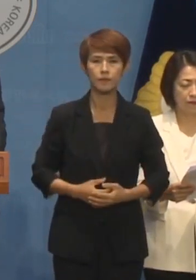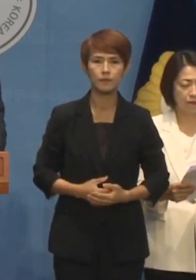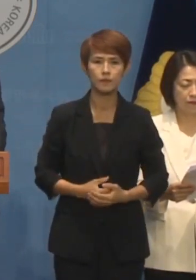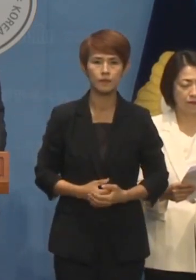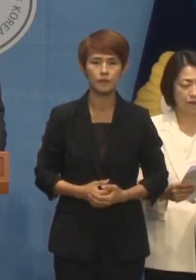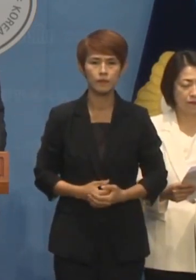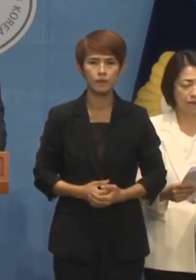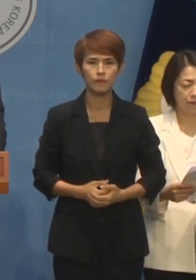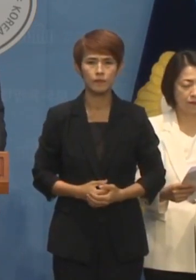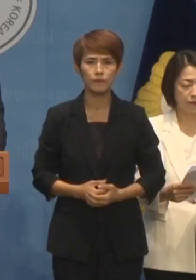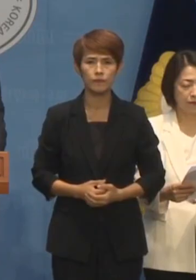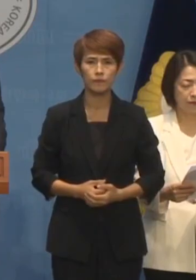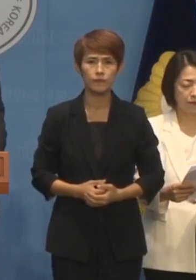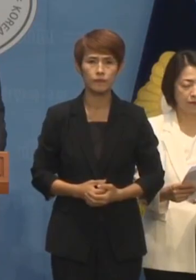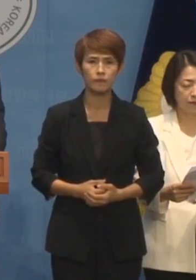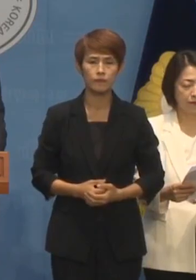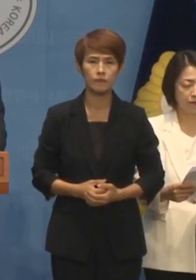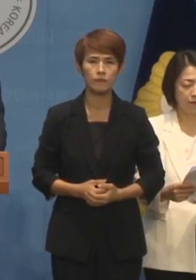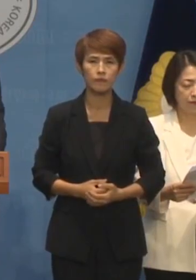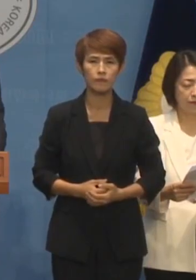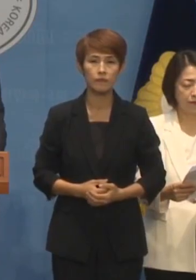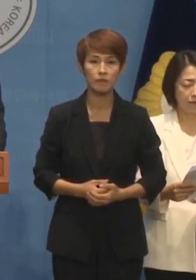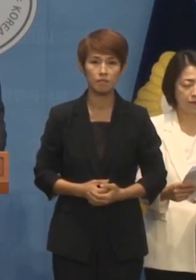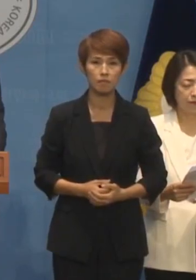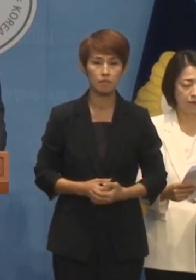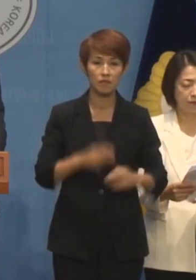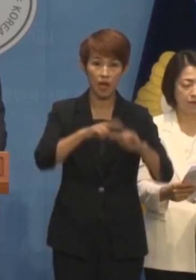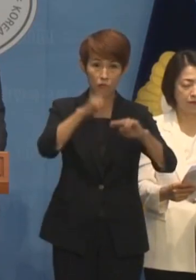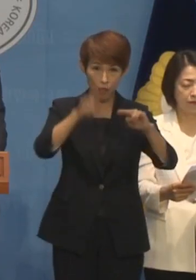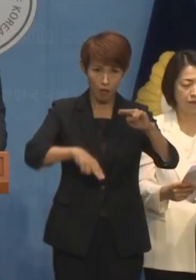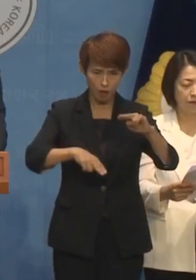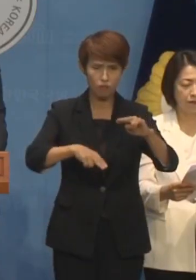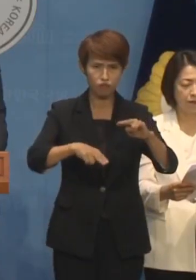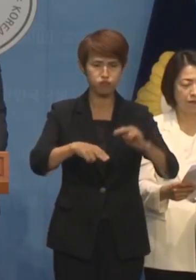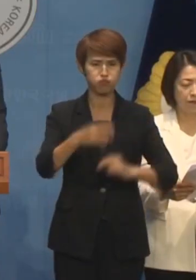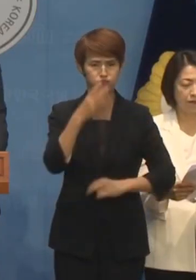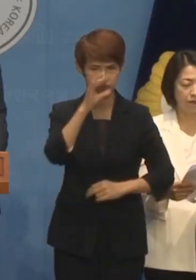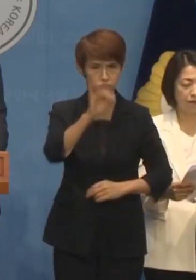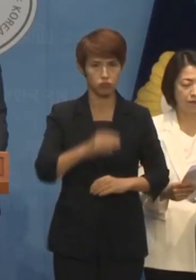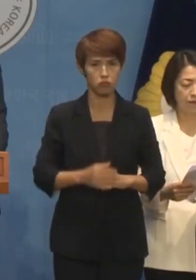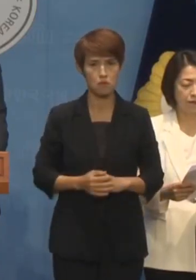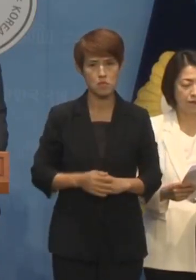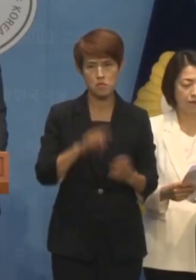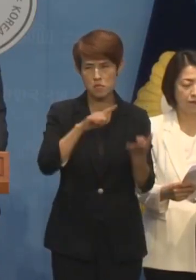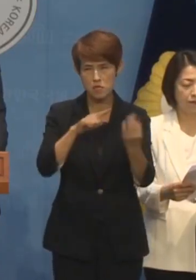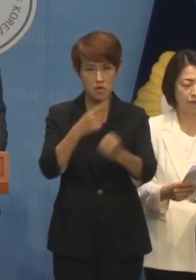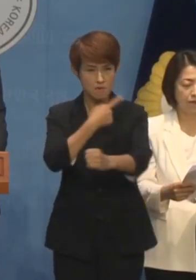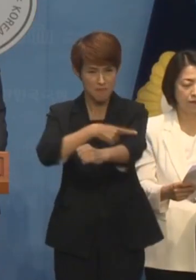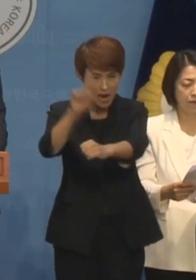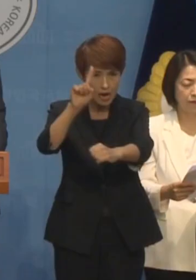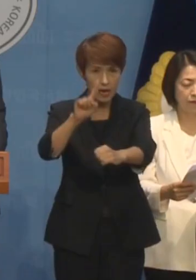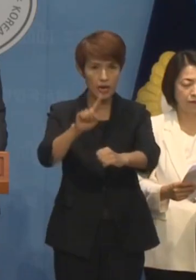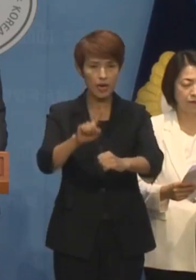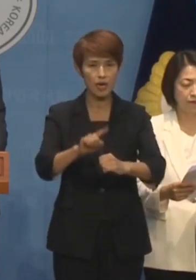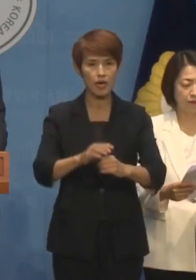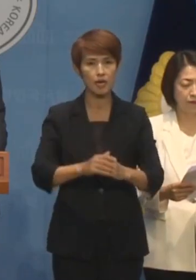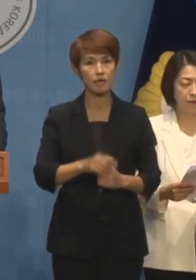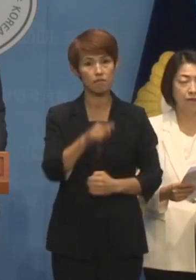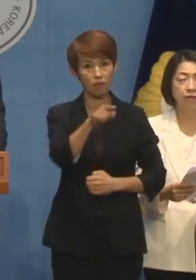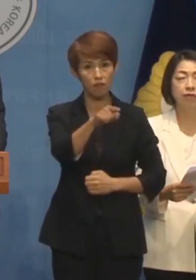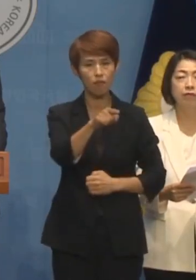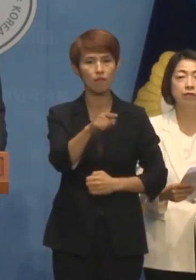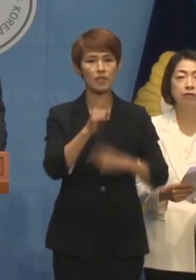밝힌다. 사퇴 사유는 이미 차고 넘친다. 무자격, 무능력한 이진숙